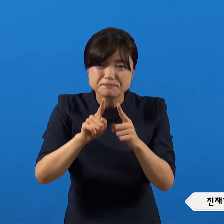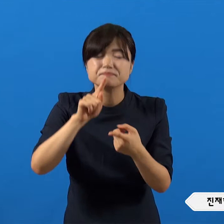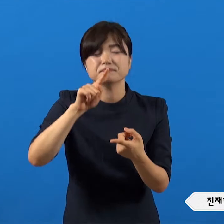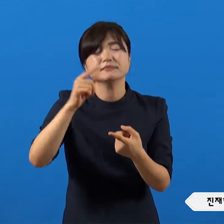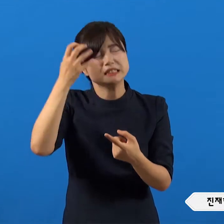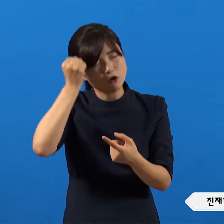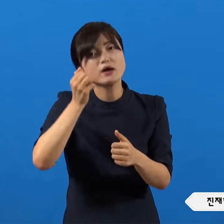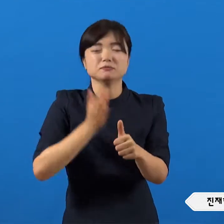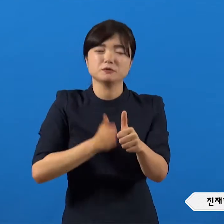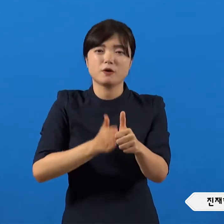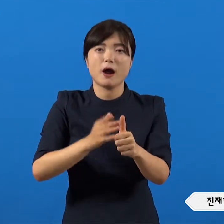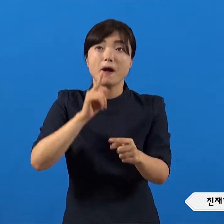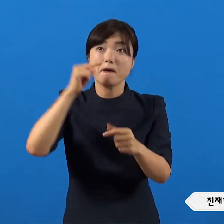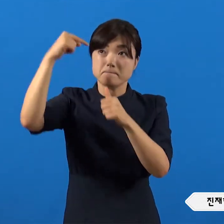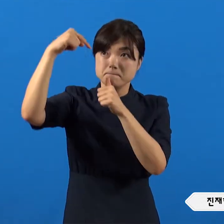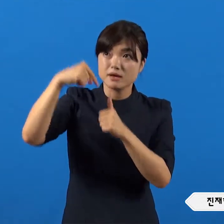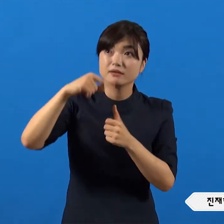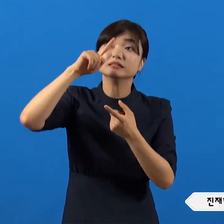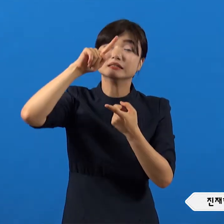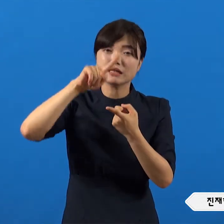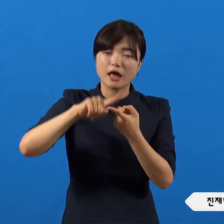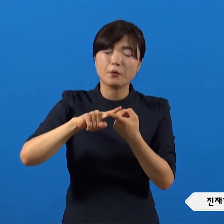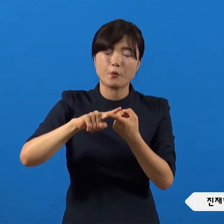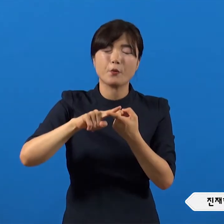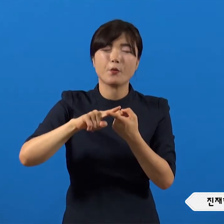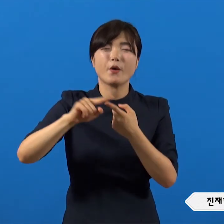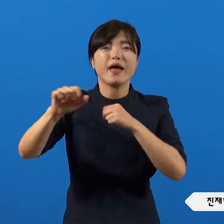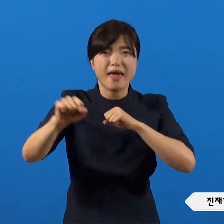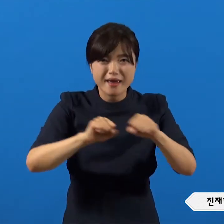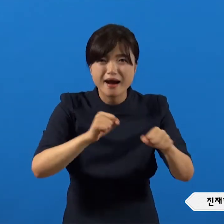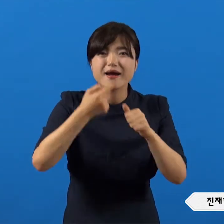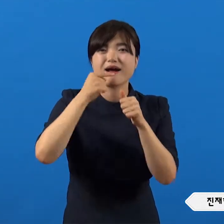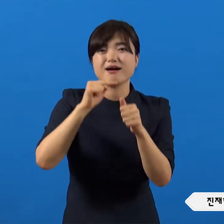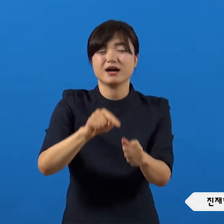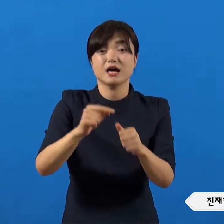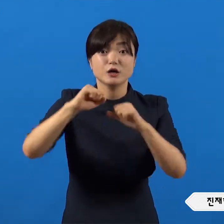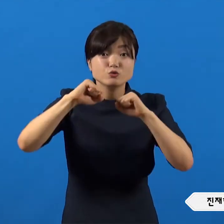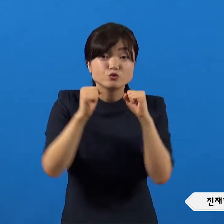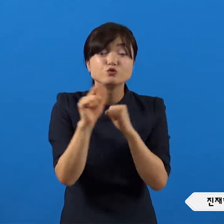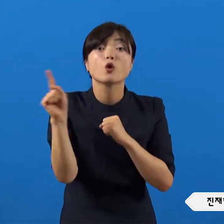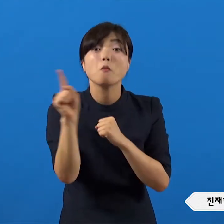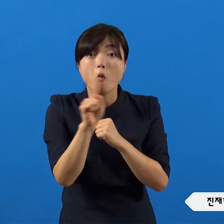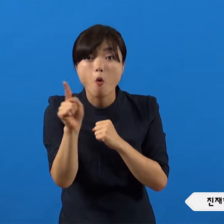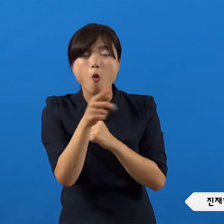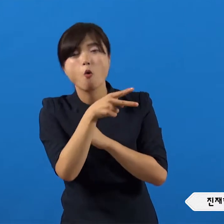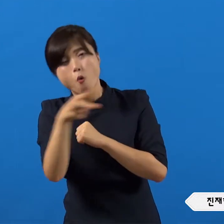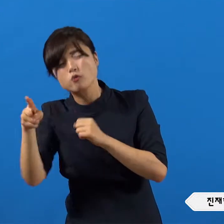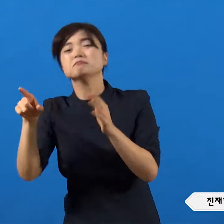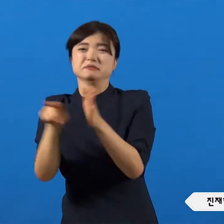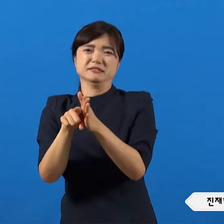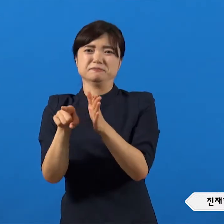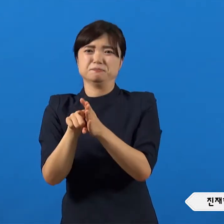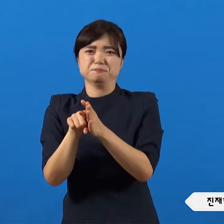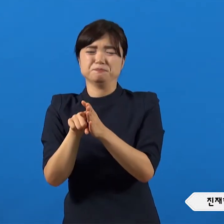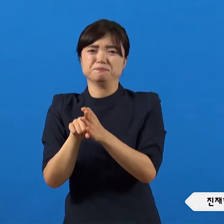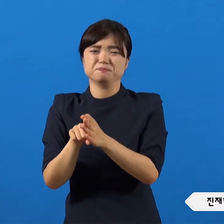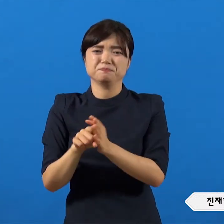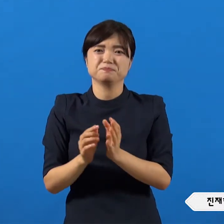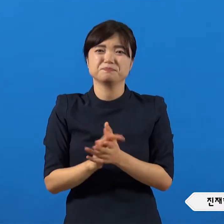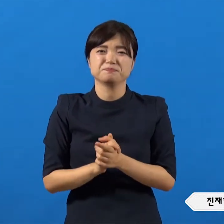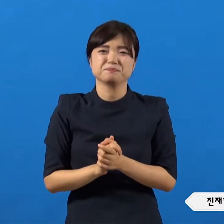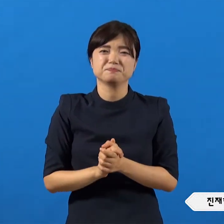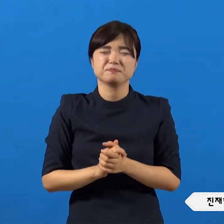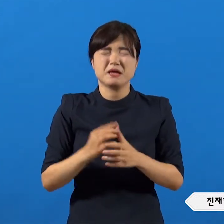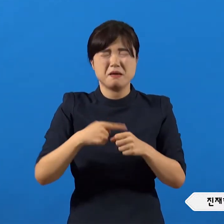대로 다 그대로 하라. 순종은 믿음입니다.